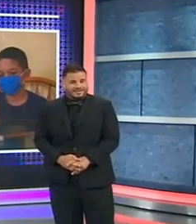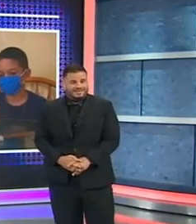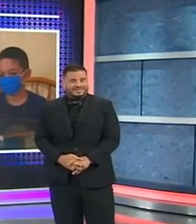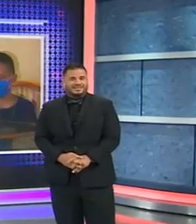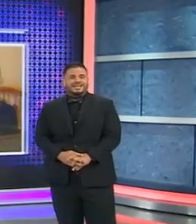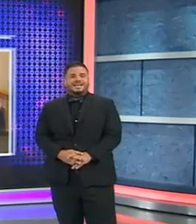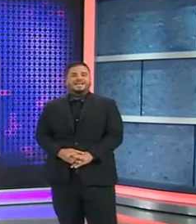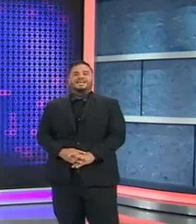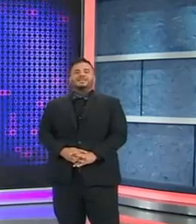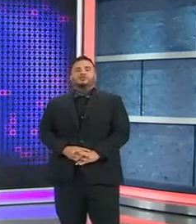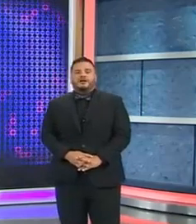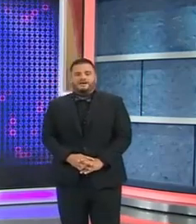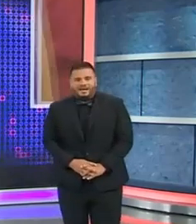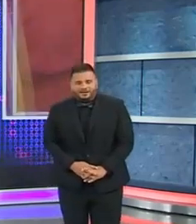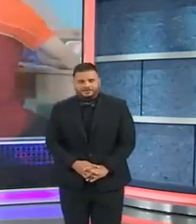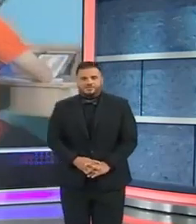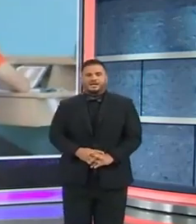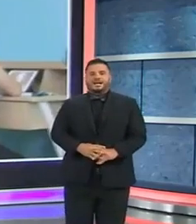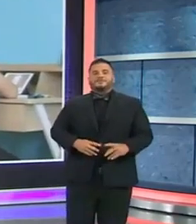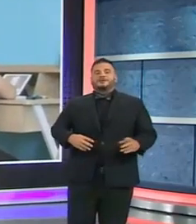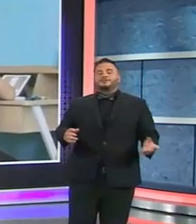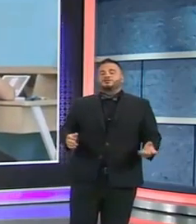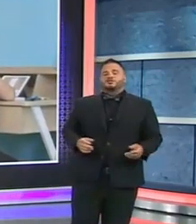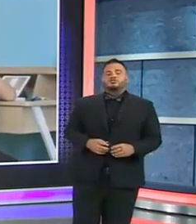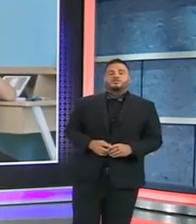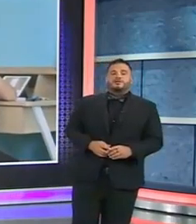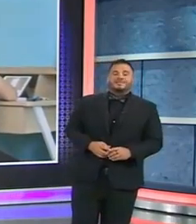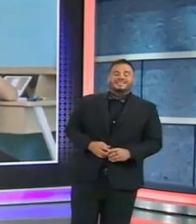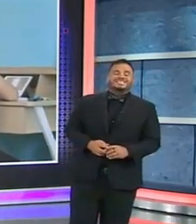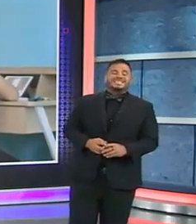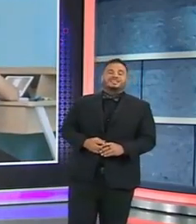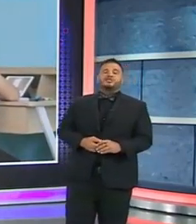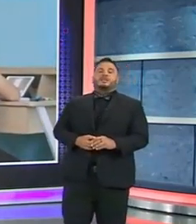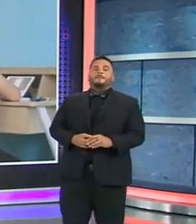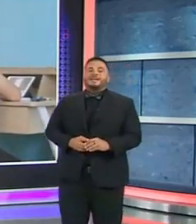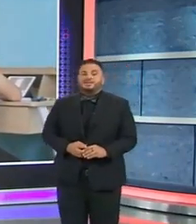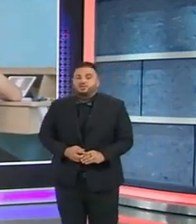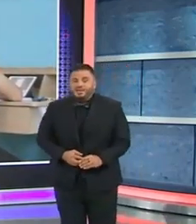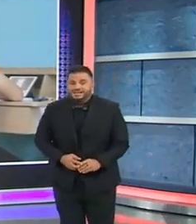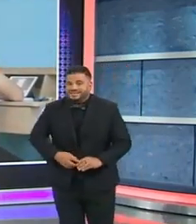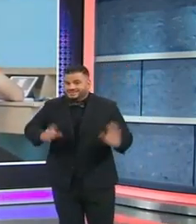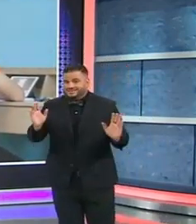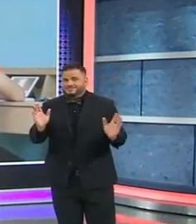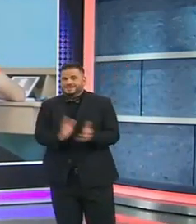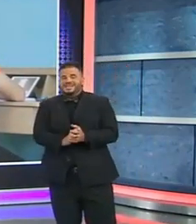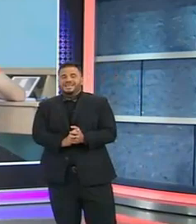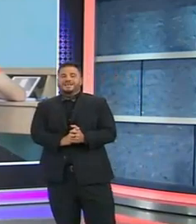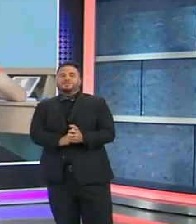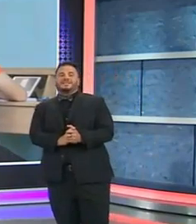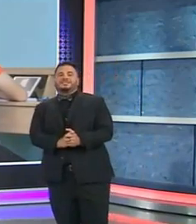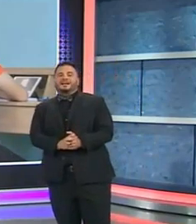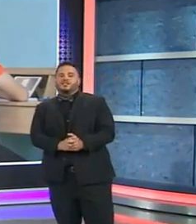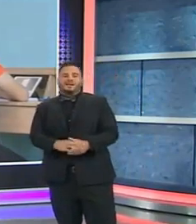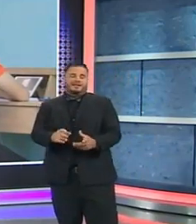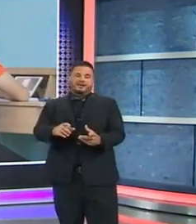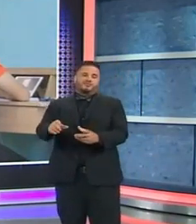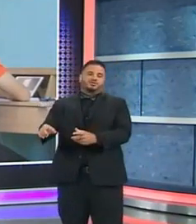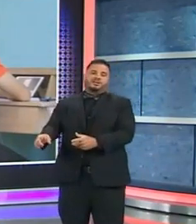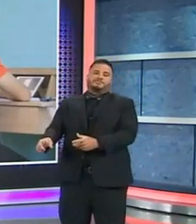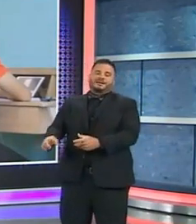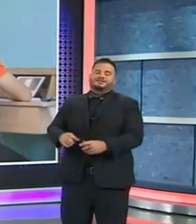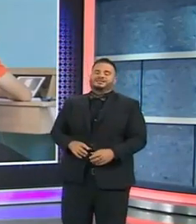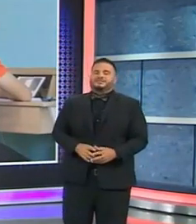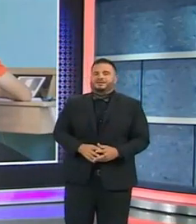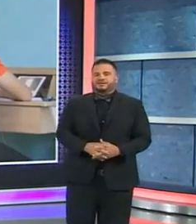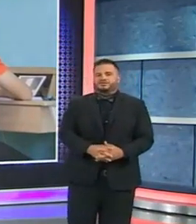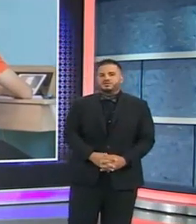Empezaron las clases y todavía el Departamento de Educación no sabe dónde están 110 mil estudiantes. Y no se han entregado más que las